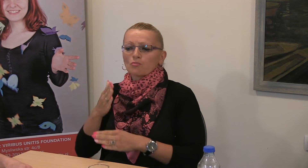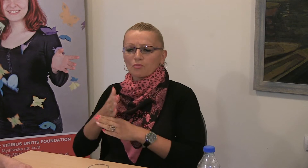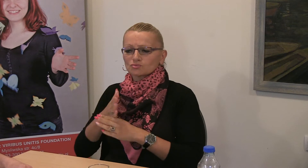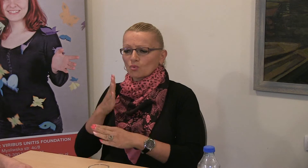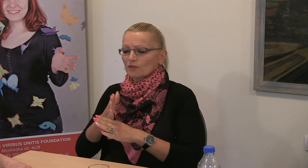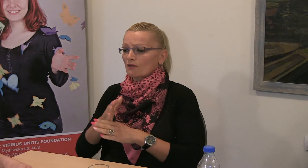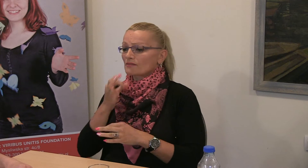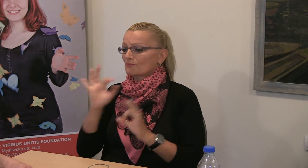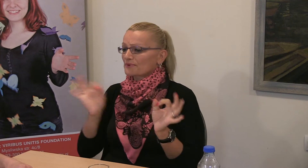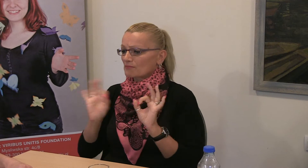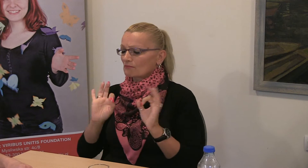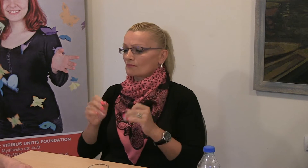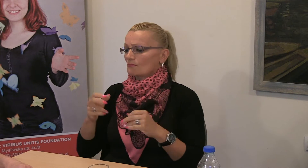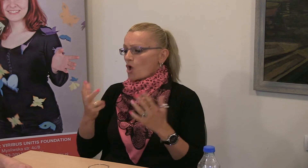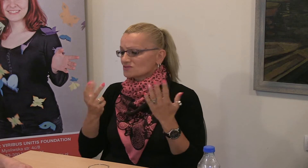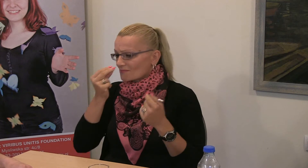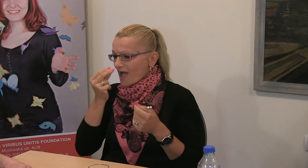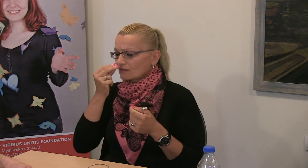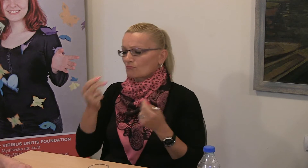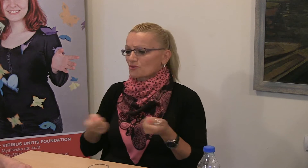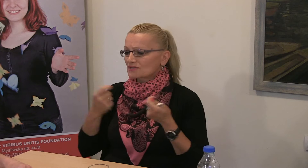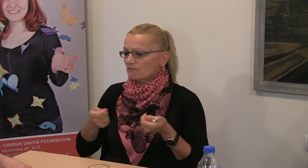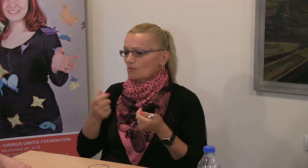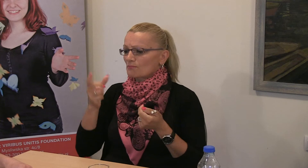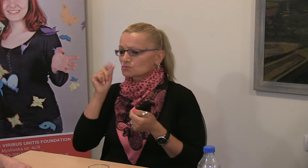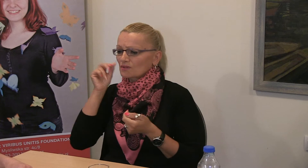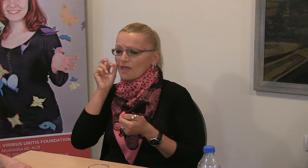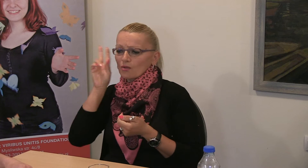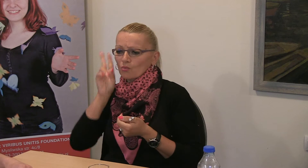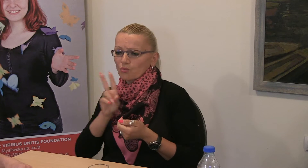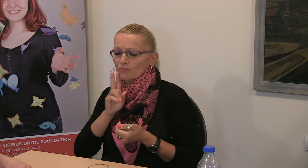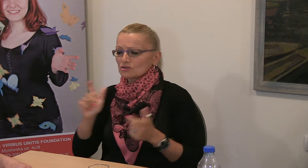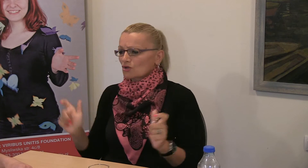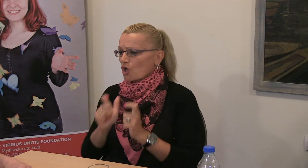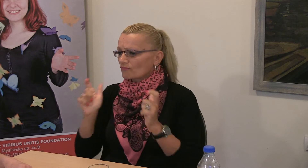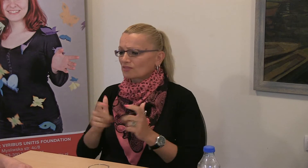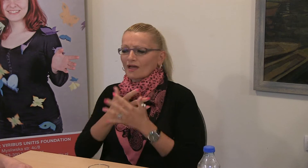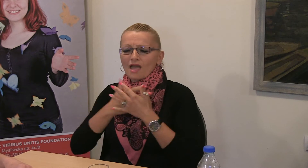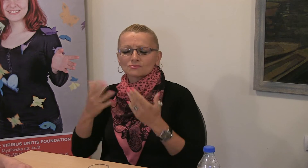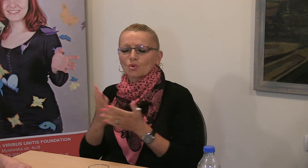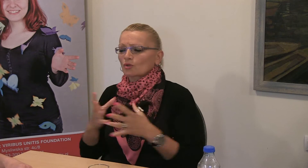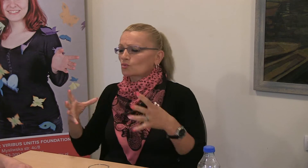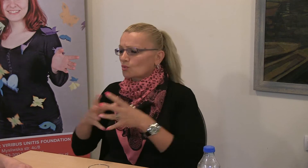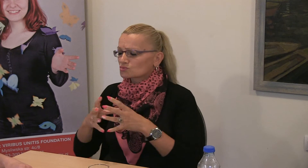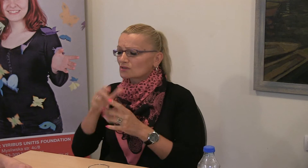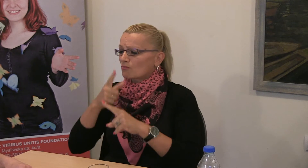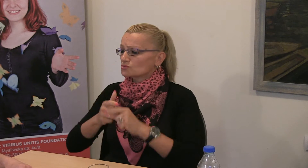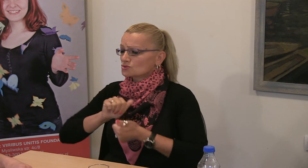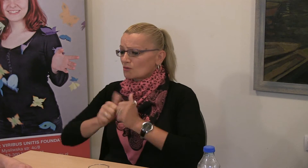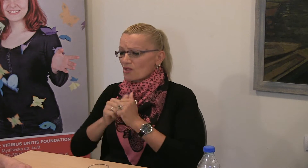koji uvek pomažu, pripremaju. Kad slavimo, proslavimo, to je 8. mart dan žena, onda udruženje gluvih,